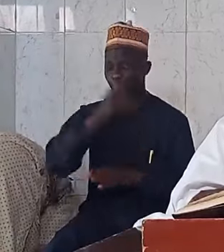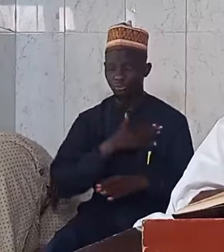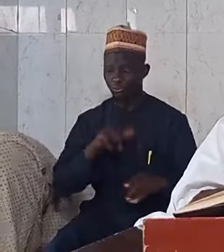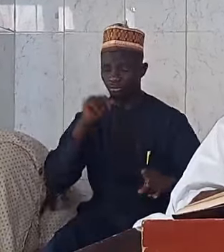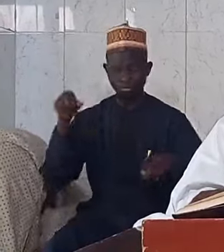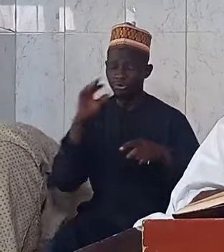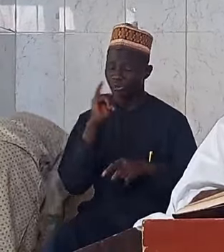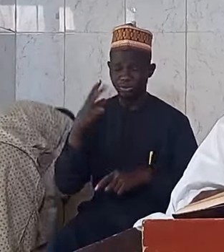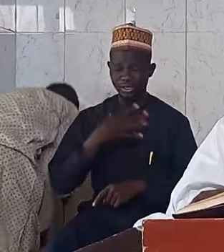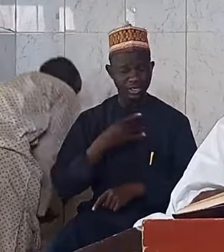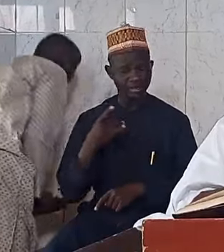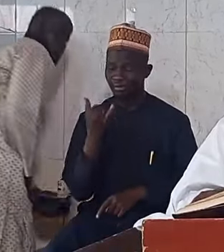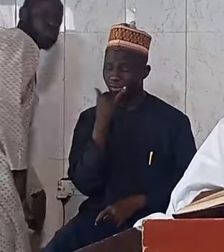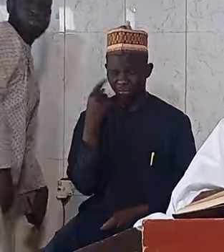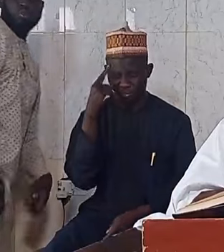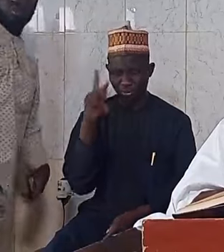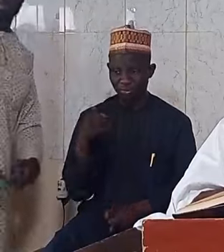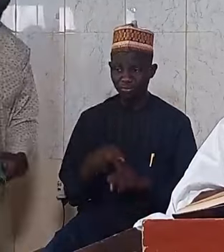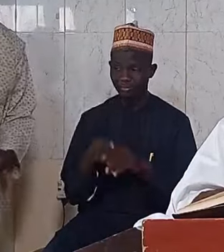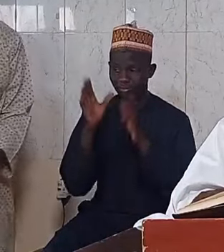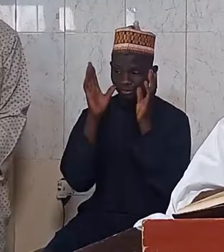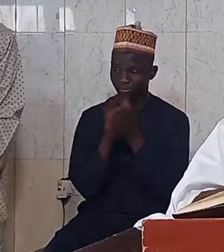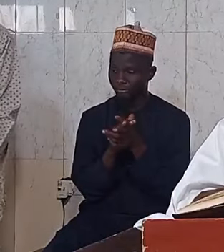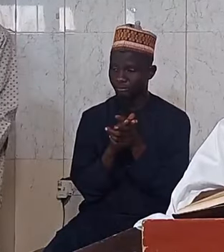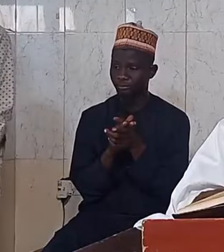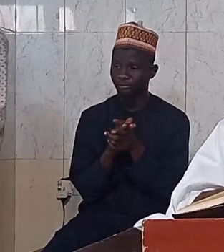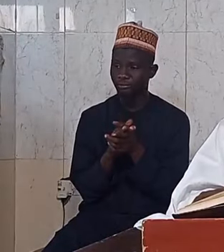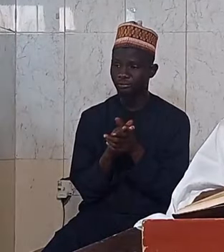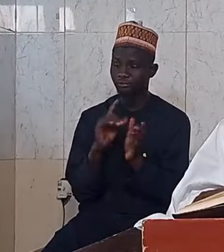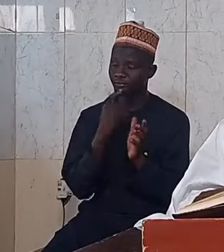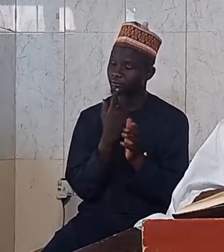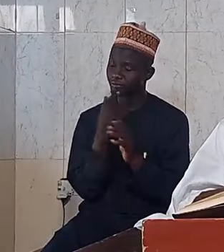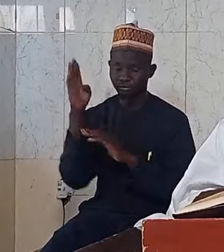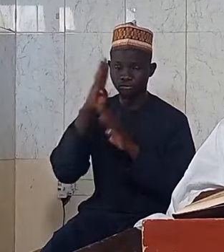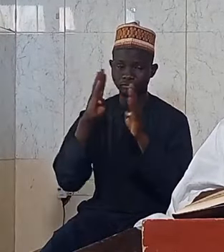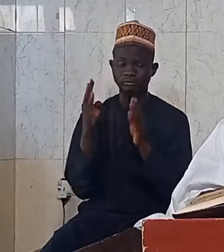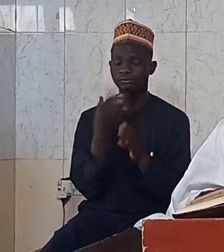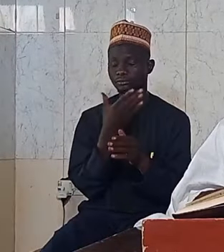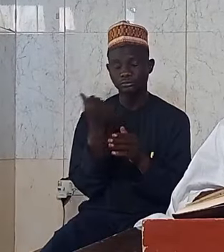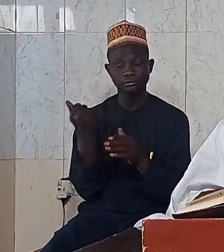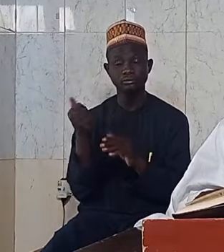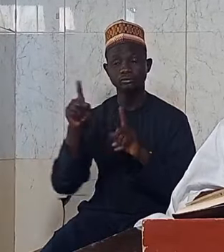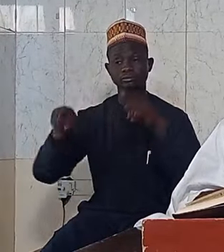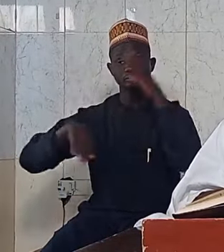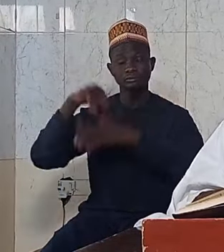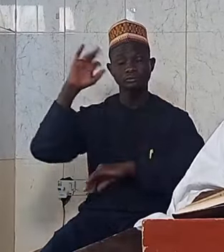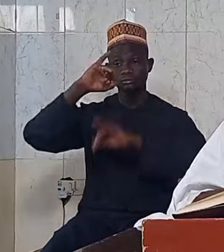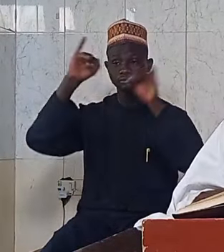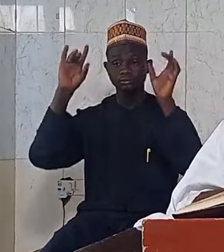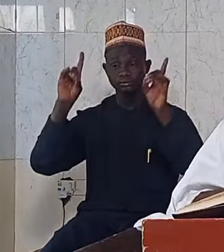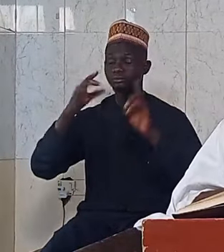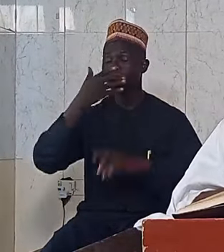ne a'zamul lawmi zargi mafi girma to fal jihadul ladhi fihi istinqadhul mustad'afin to